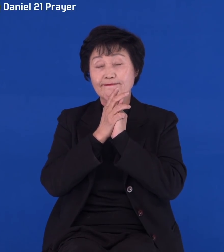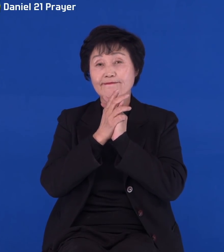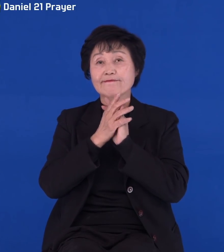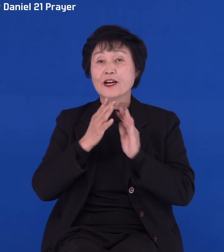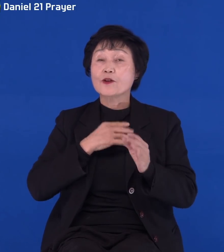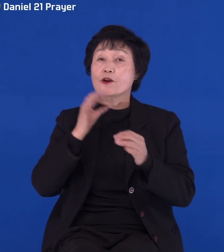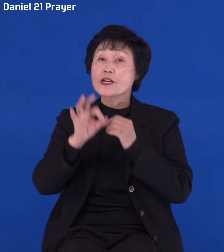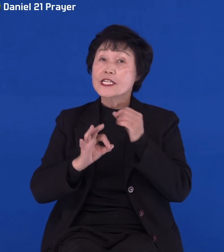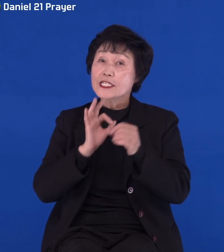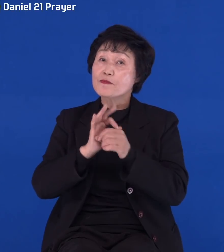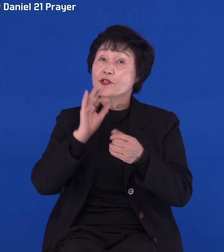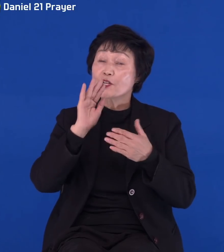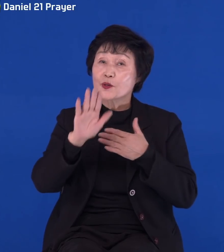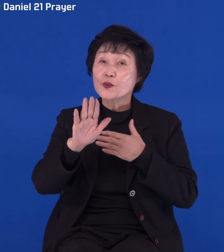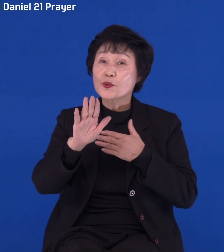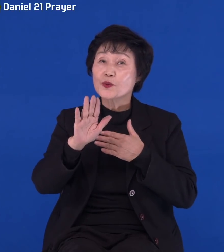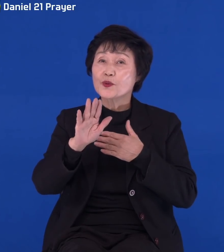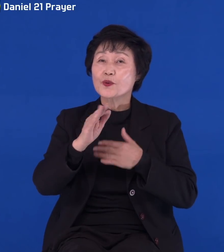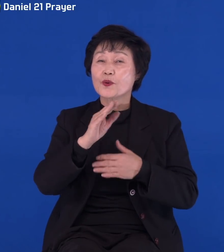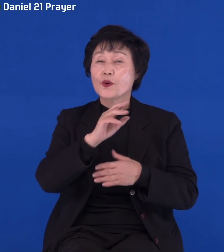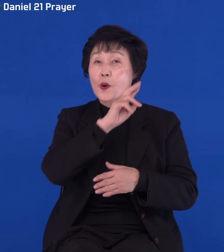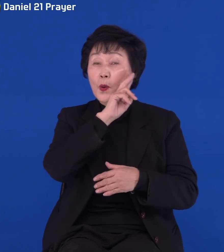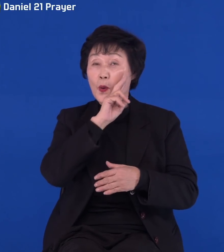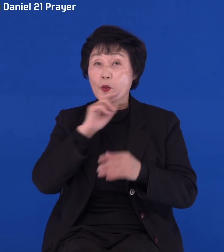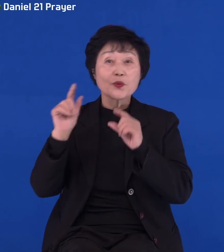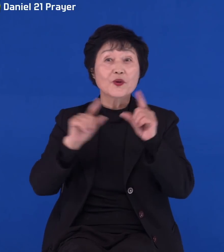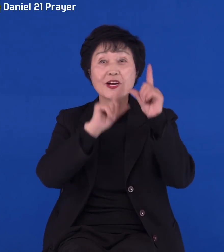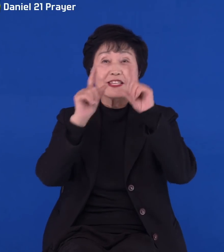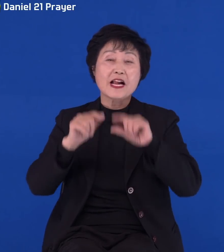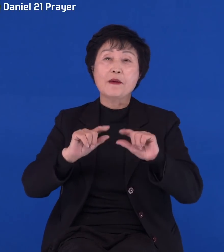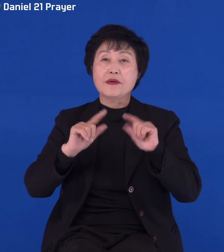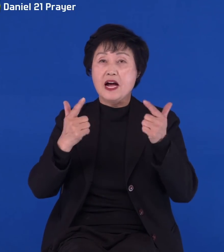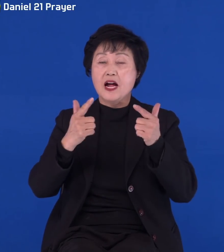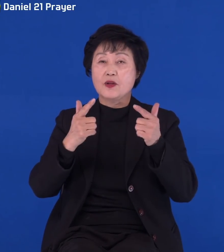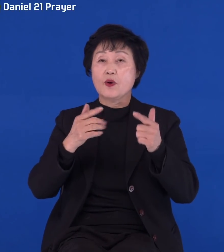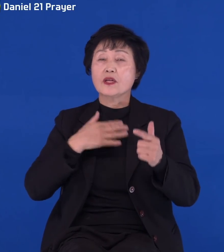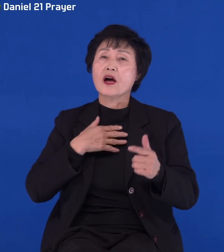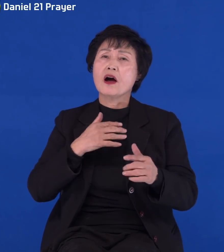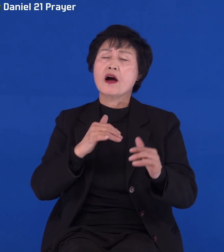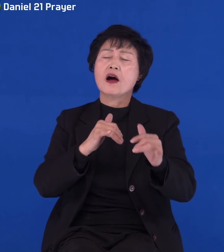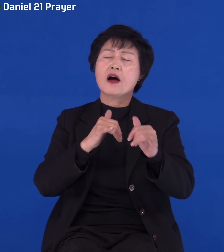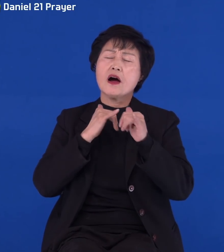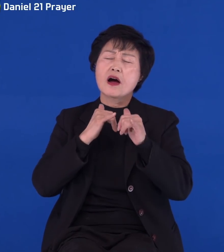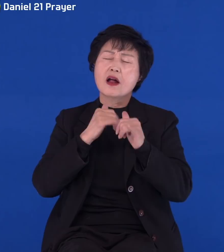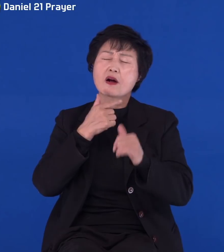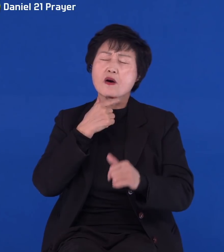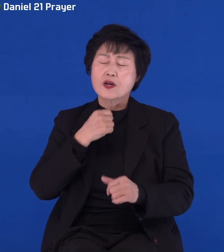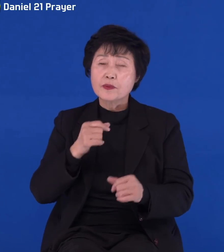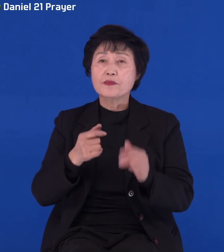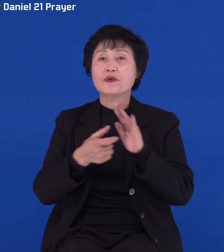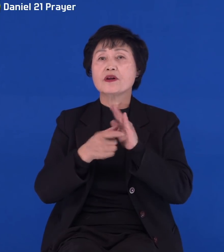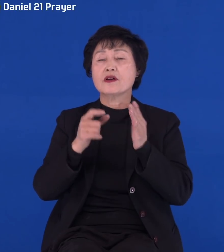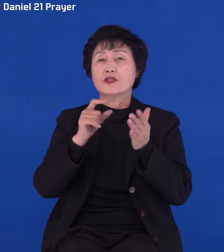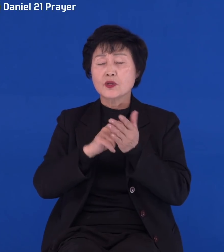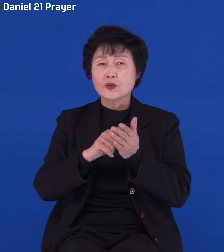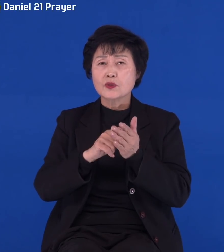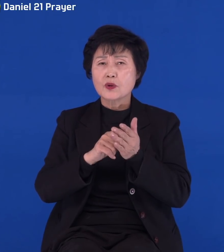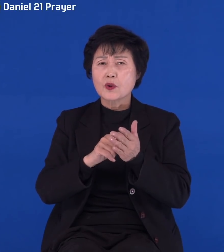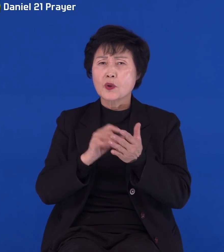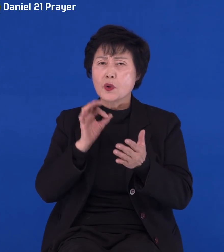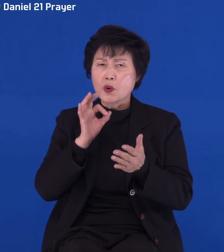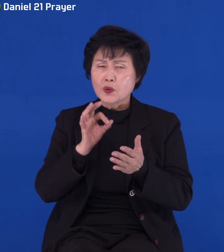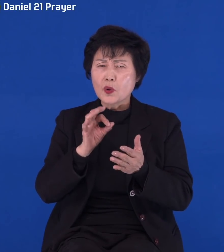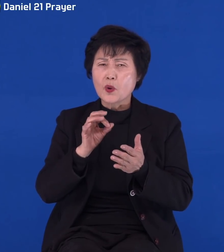뒤에 좋은 일이 아니라 형통한 삶이 아니라 제 인생 가운데 극단적인 선택을 하고 싶을 만큼 관계 문제, 재정 문제, 건강 문제, 교육과 진로